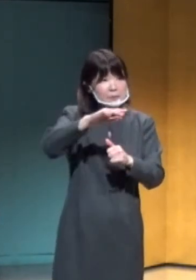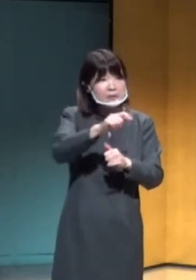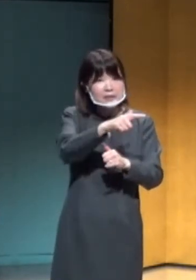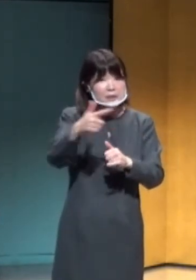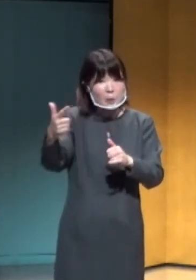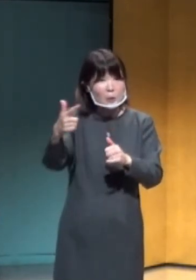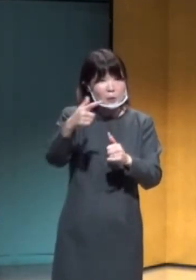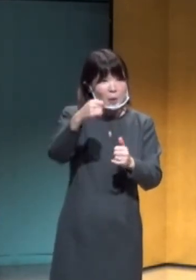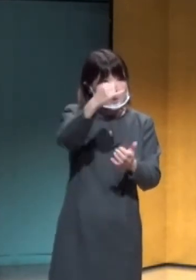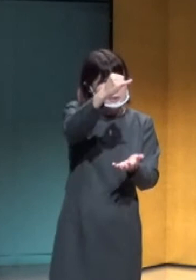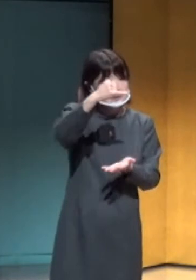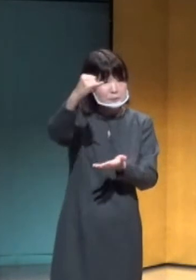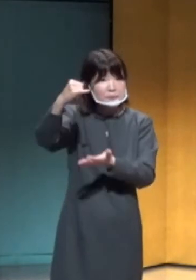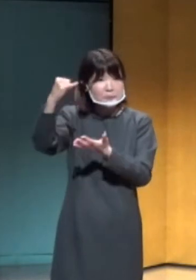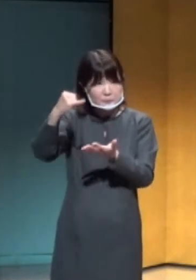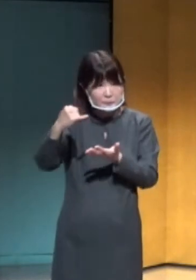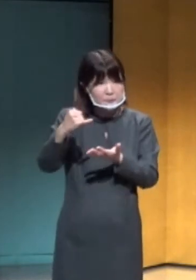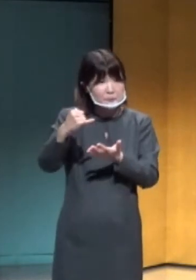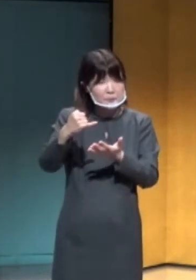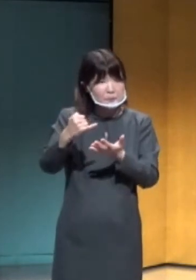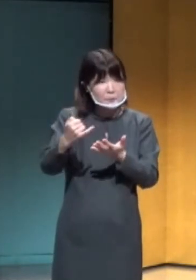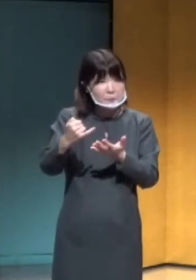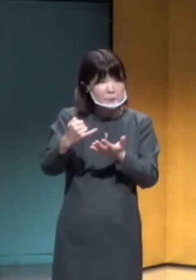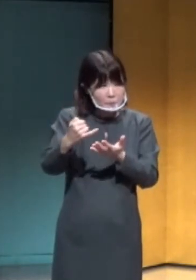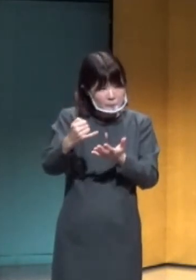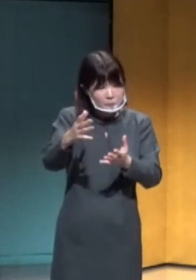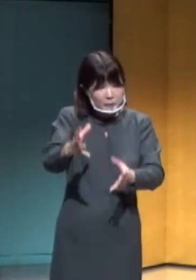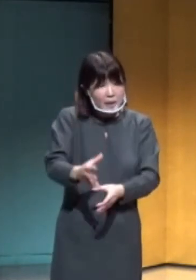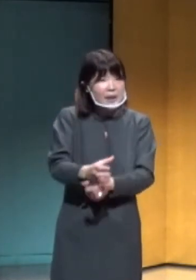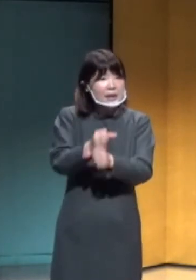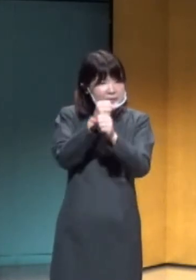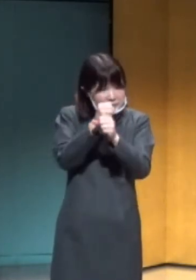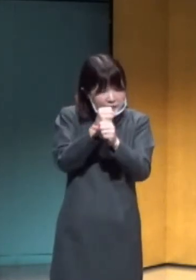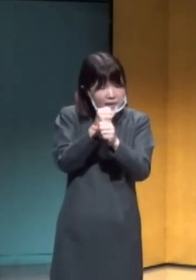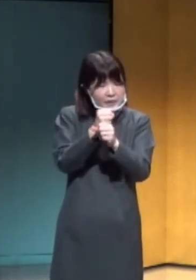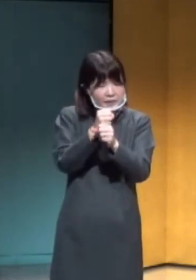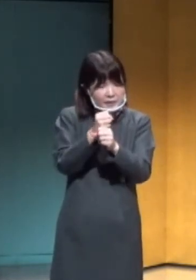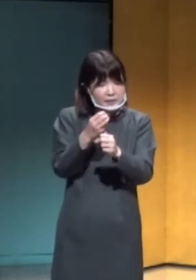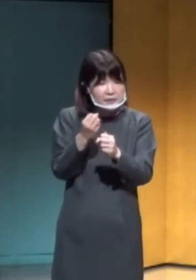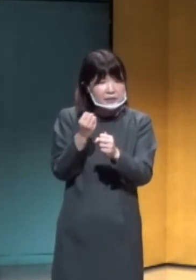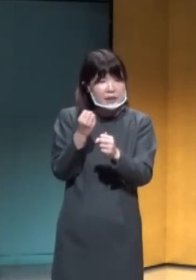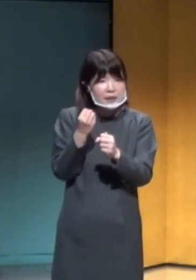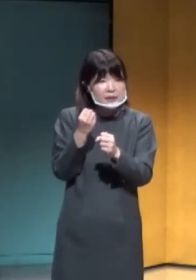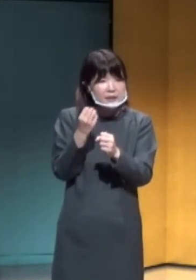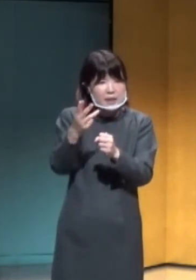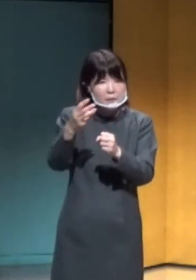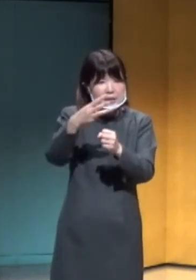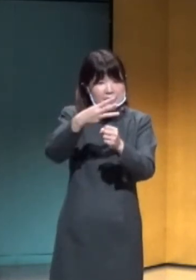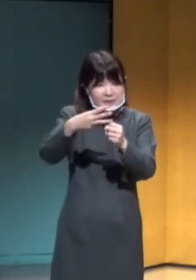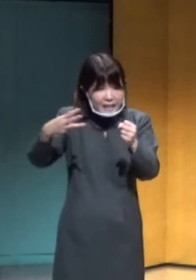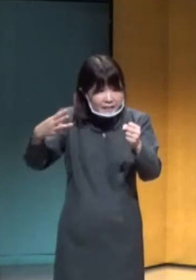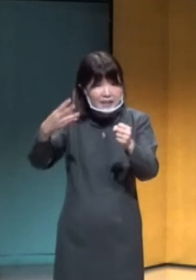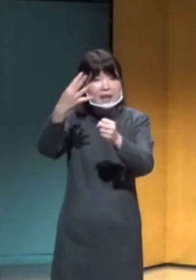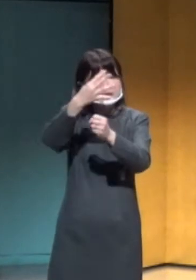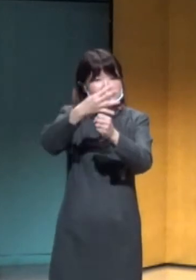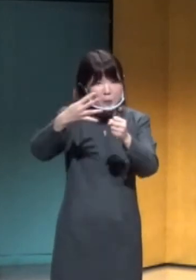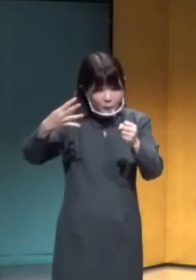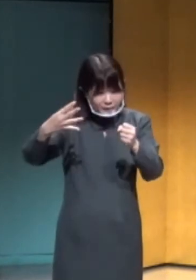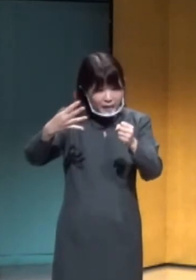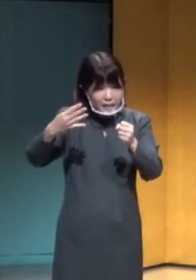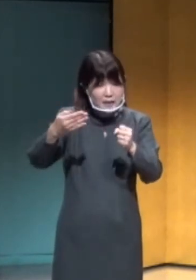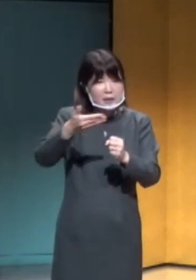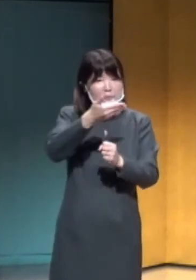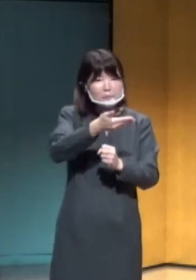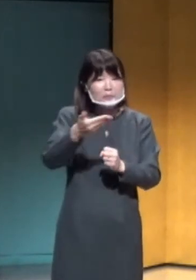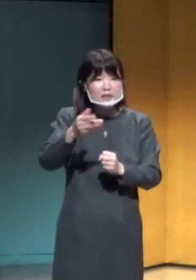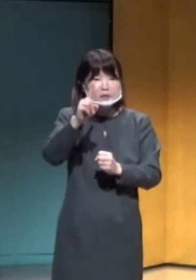ためました。まさにこの構想をスタートした令和3年、そして4年へとこの水の上虎